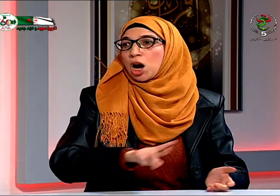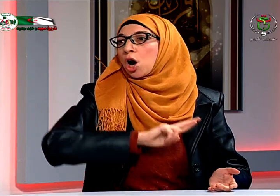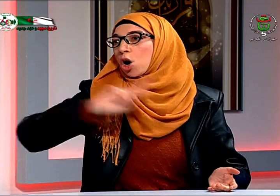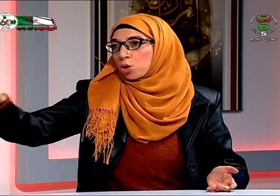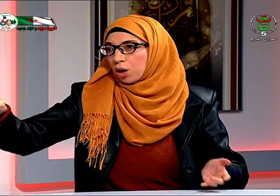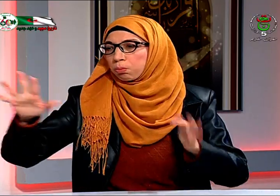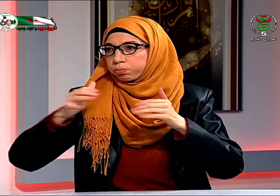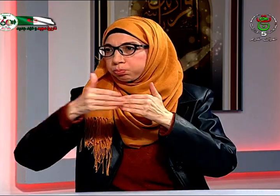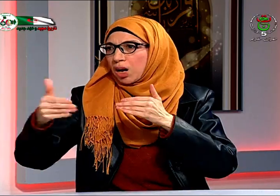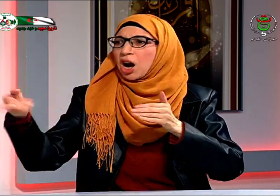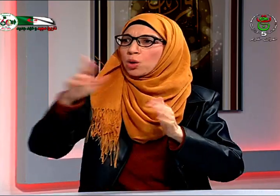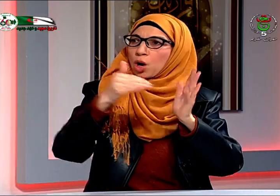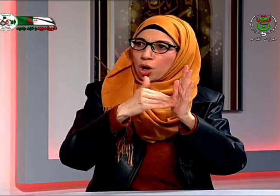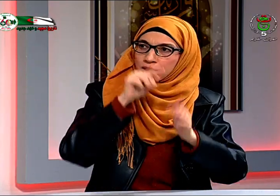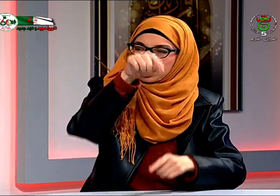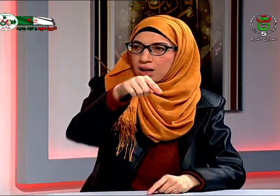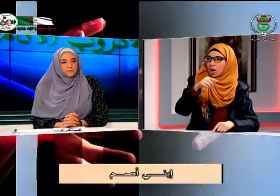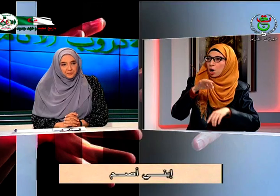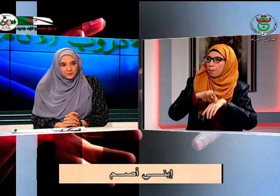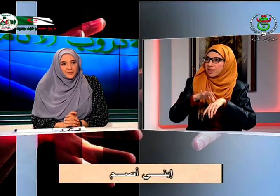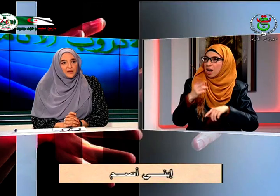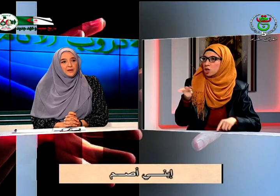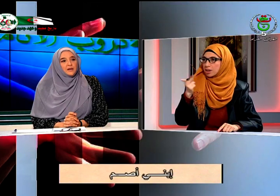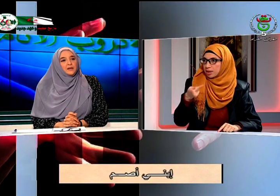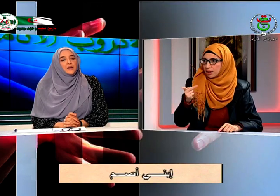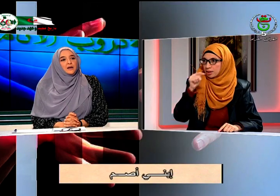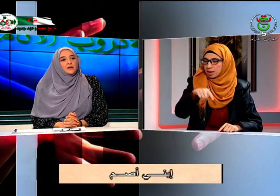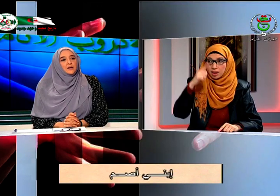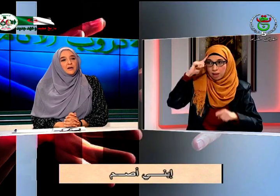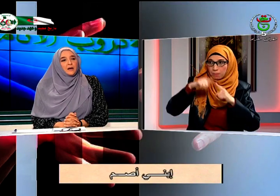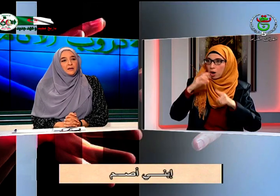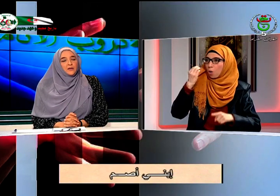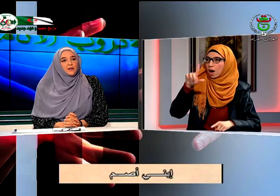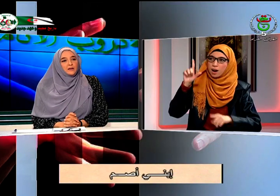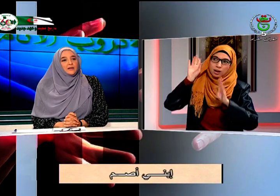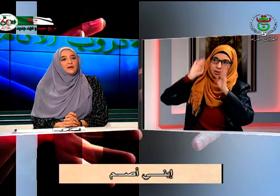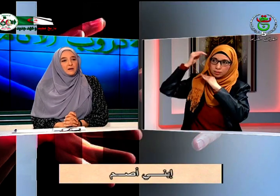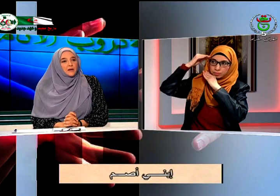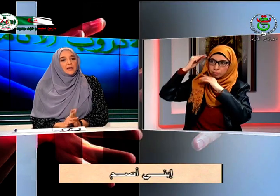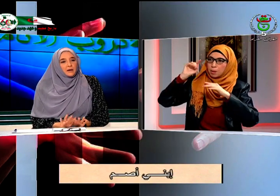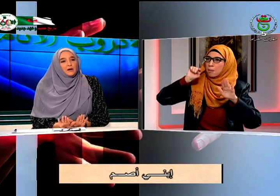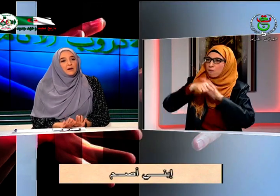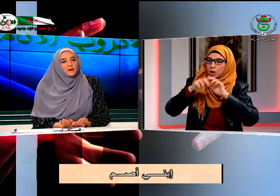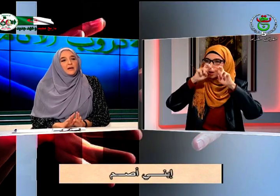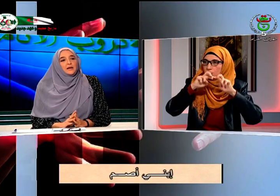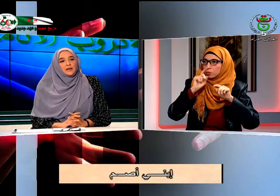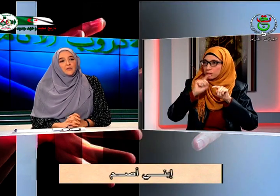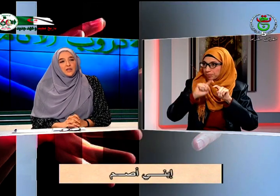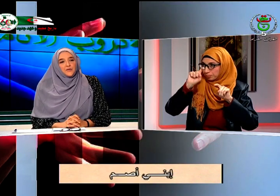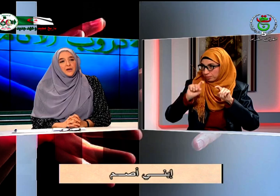تعرضت إلى إعاقة سمعية لكني أخذني والدي إلى إلى إلى مستشفى